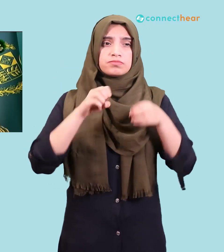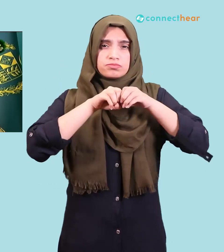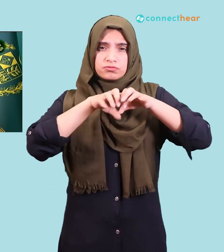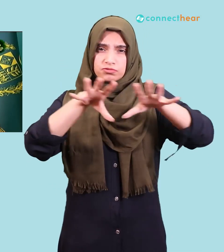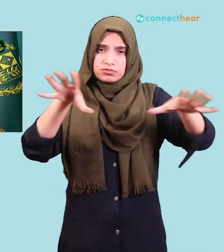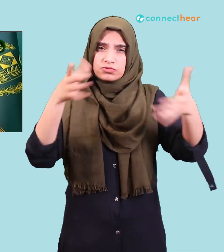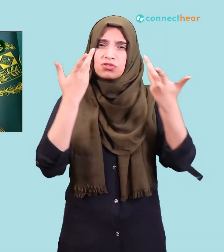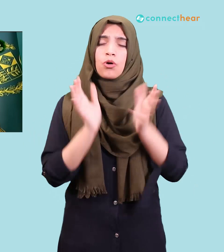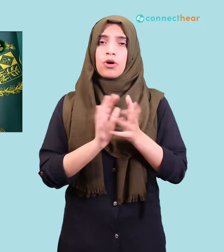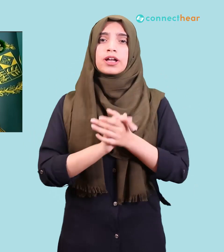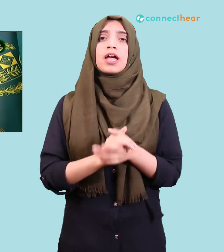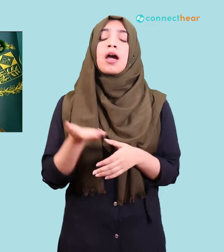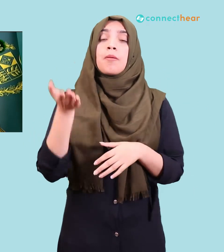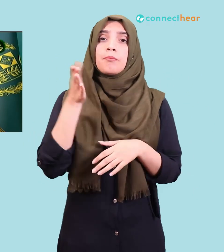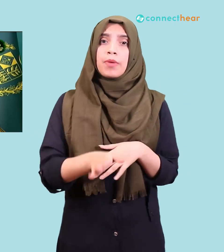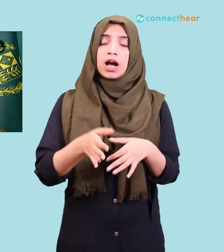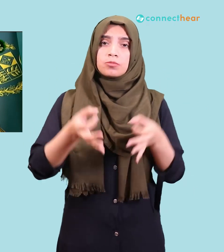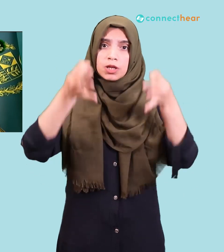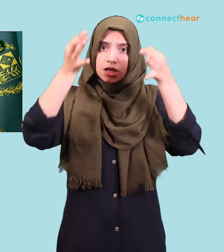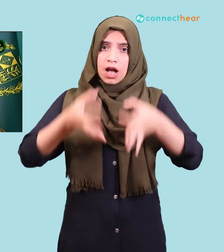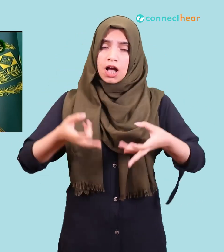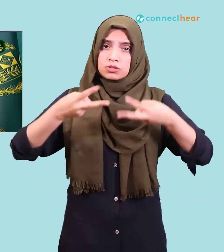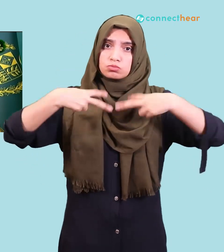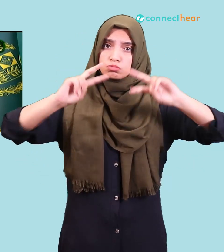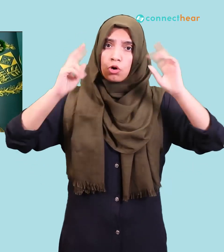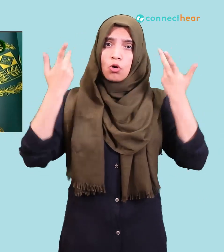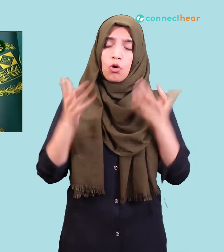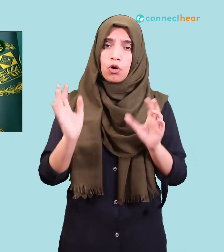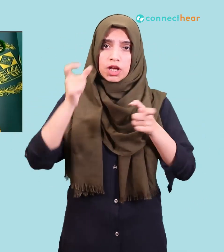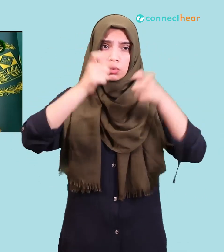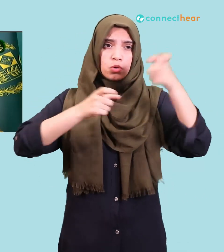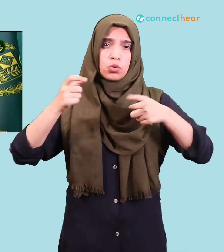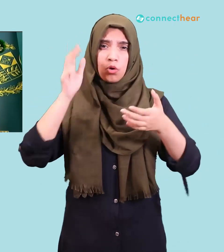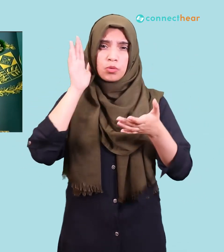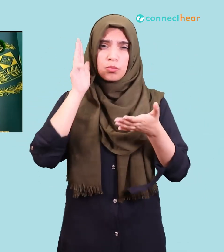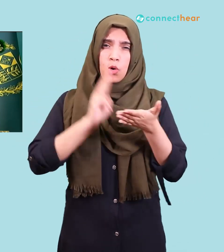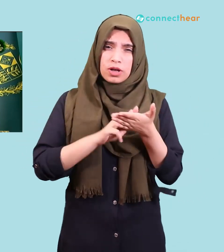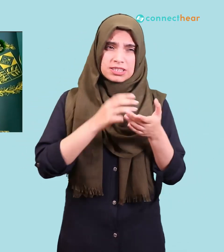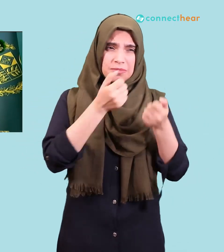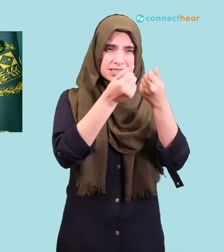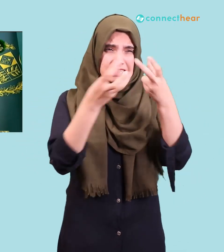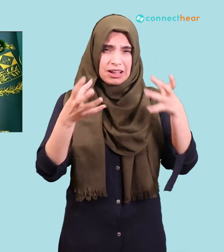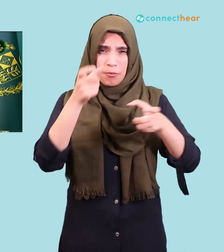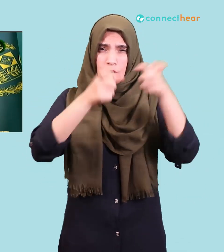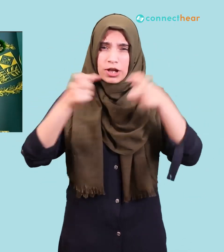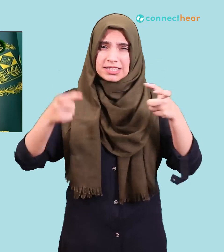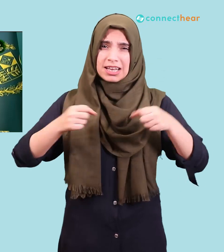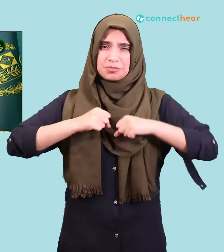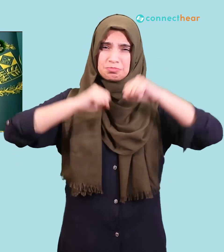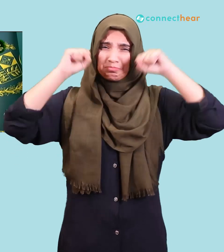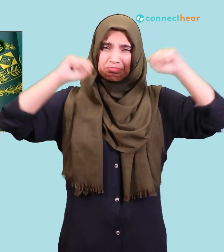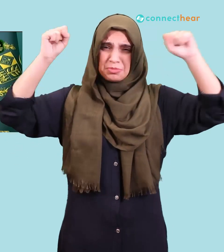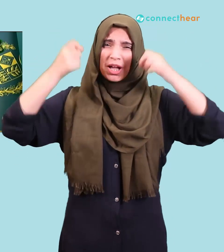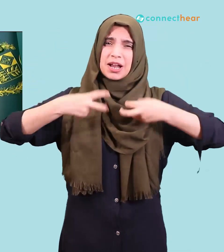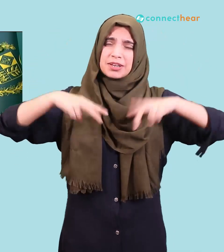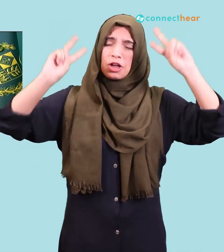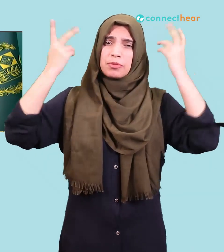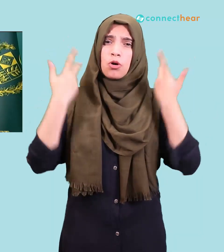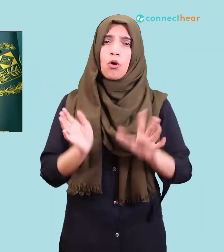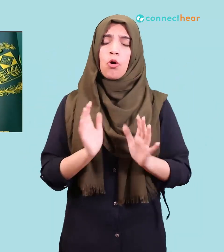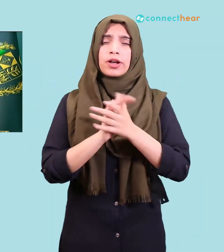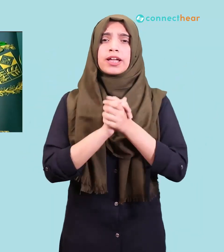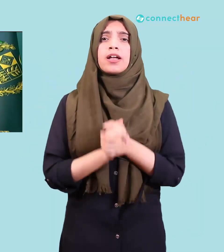लोगों की शहादतें भी हुई। उसके बाद आप उठा के देख लें कि हर थोड़े सालों के बाद कोई ना